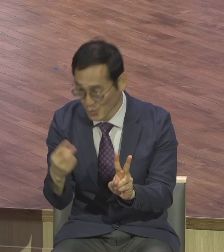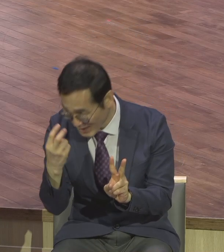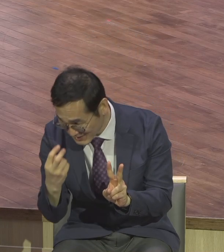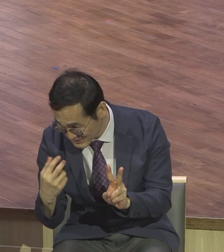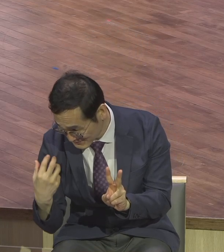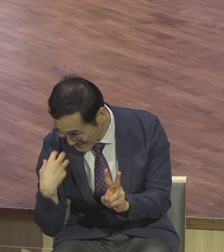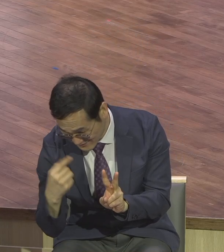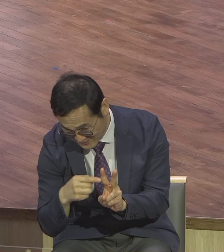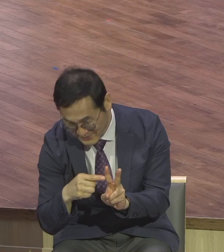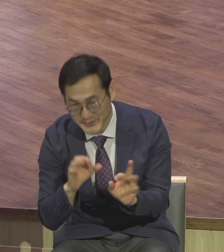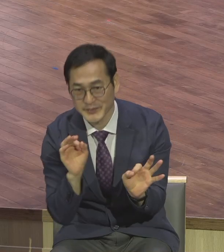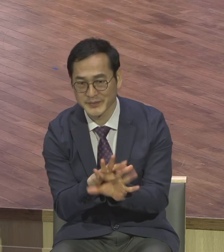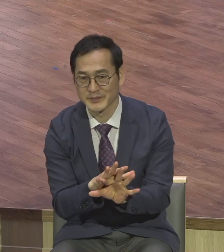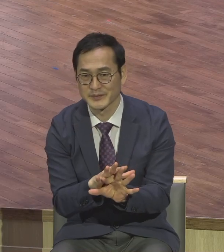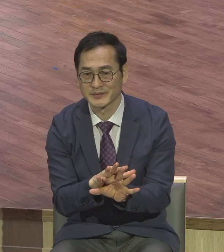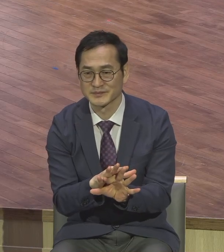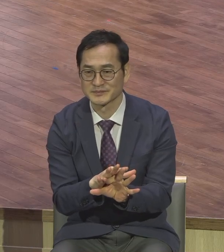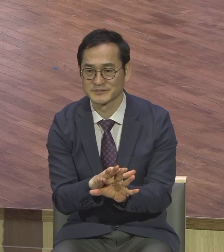뿐입니다.